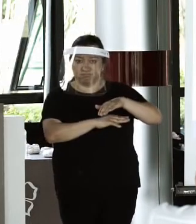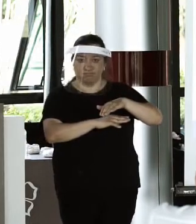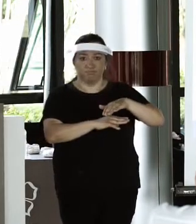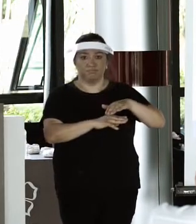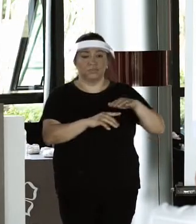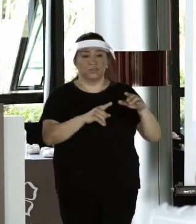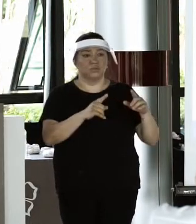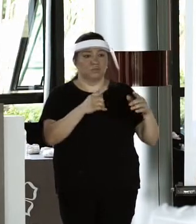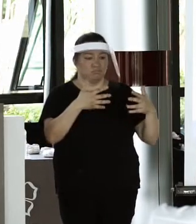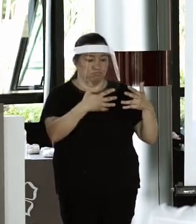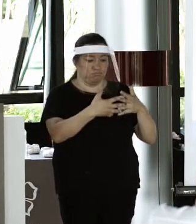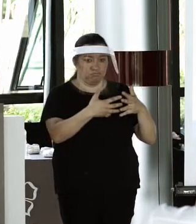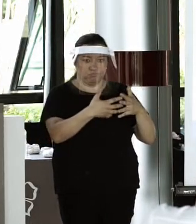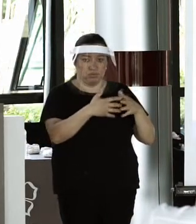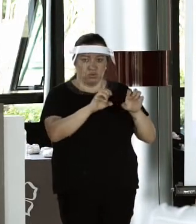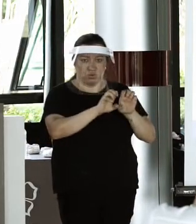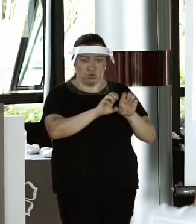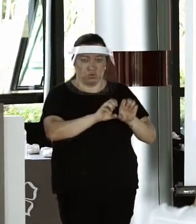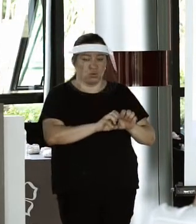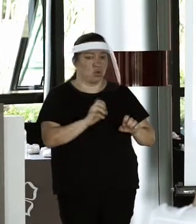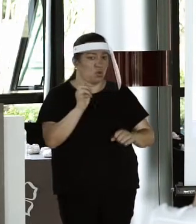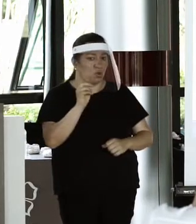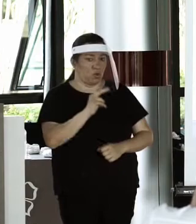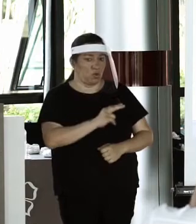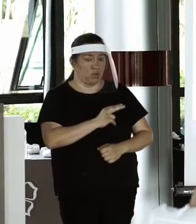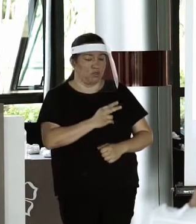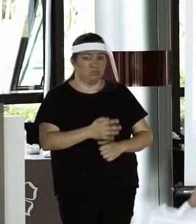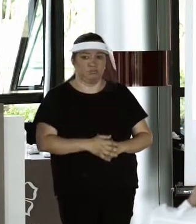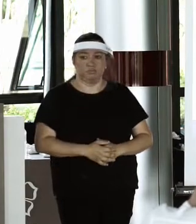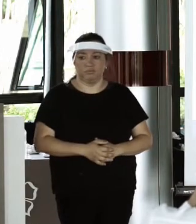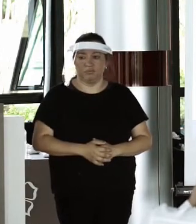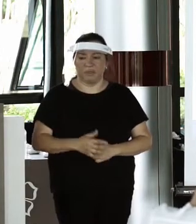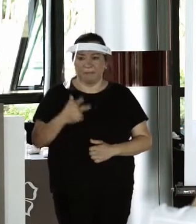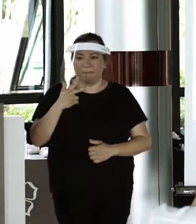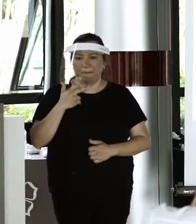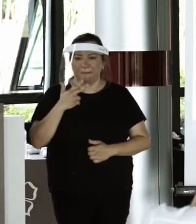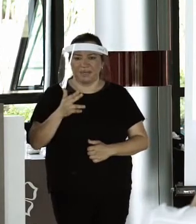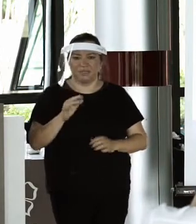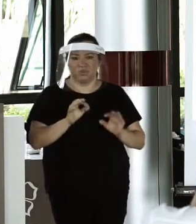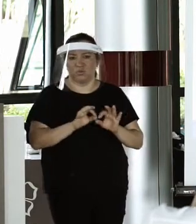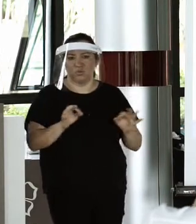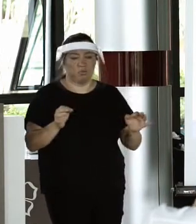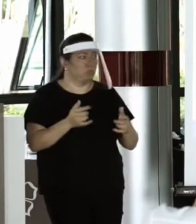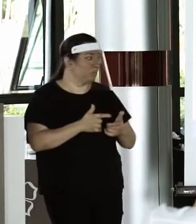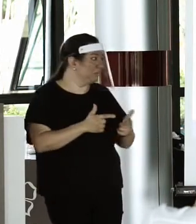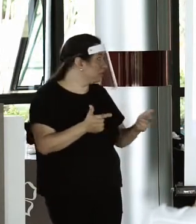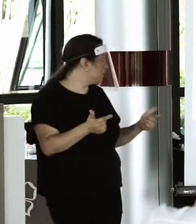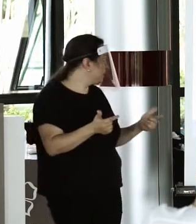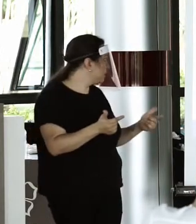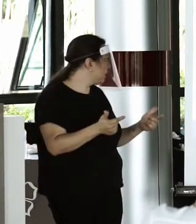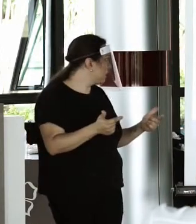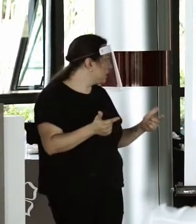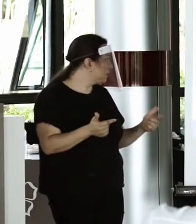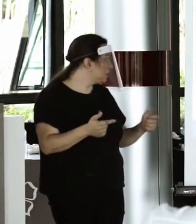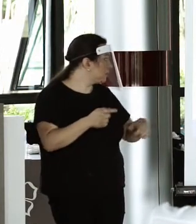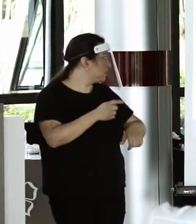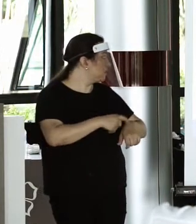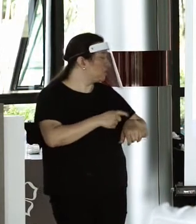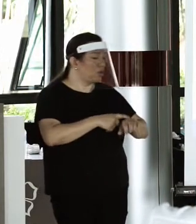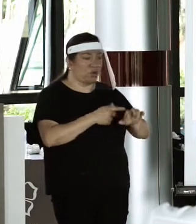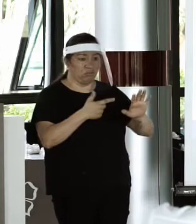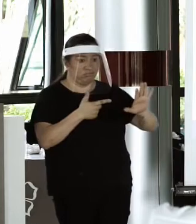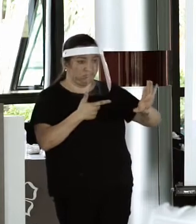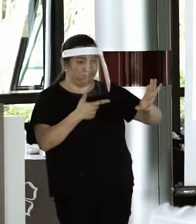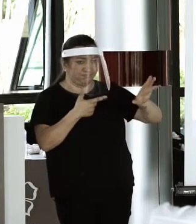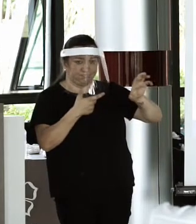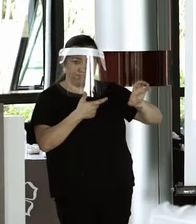junta estrutural. Ó. Eu olhei ela, tá vendo? Ó? Você olha aqui, parece que ela está normal. Não tem nada. Olha quando eu coloquei a termografia lá